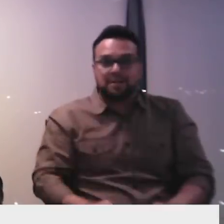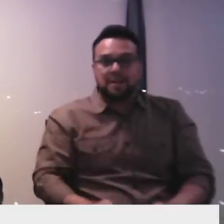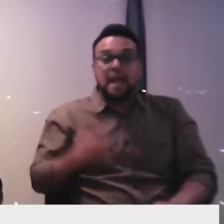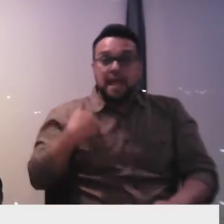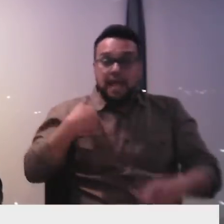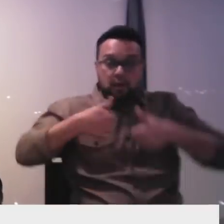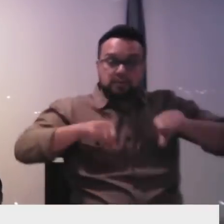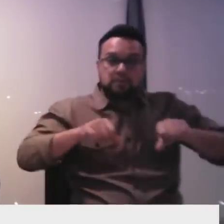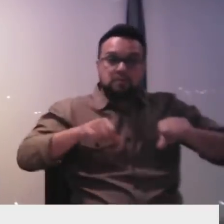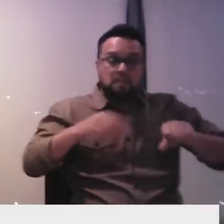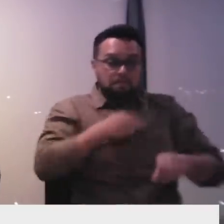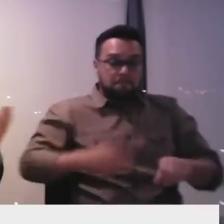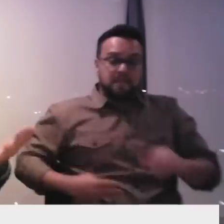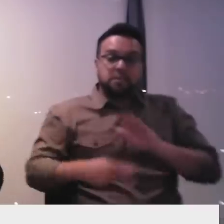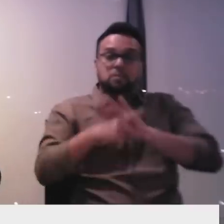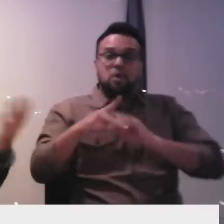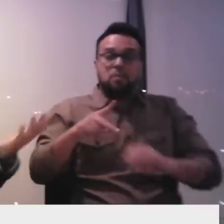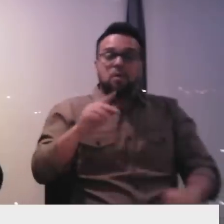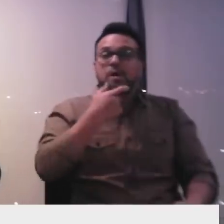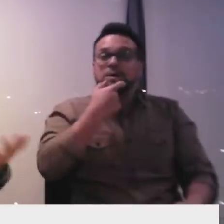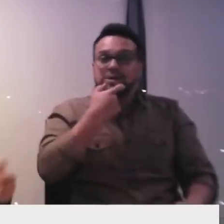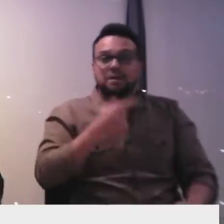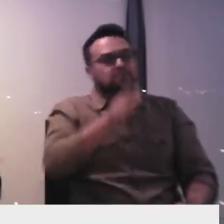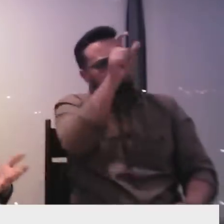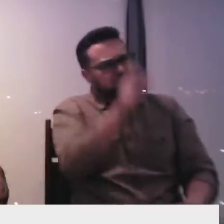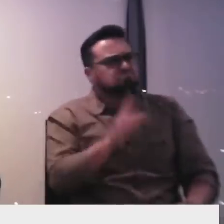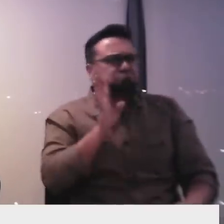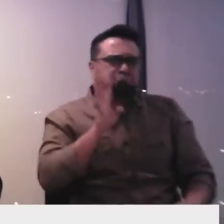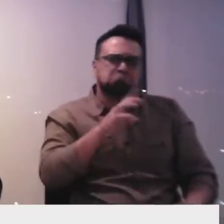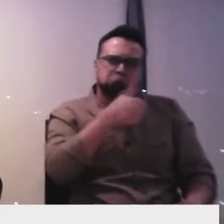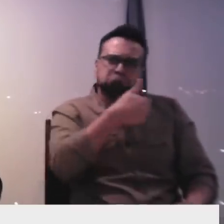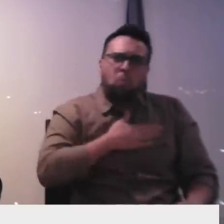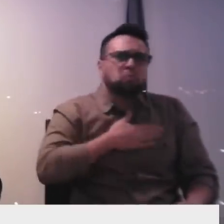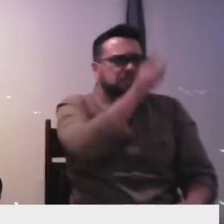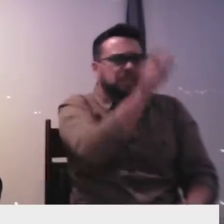Johnson, achei uma pessoa bacana, gostei dele, sincera.